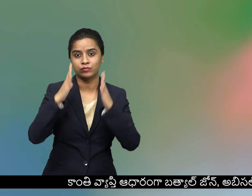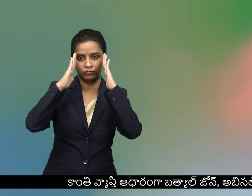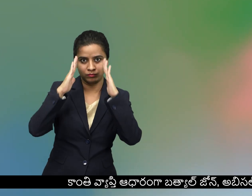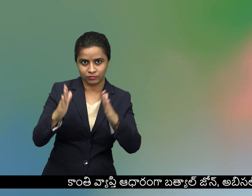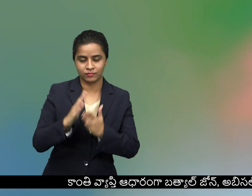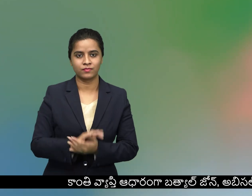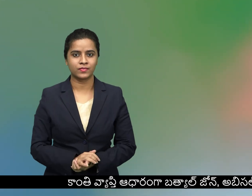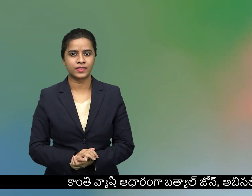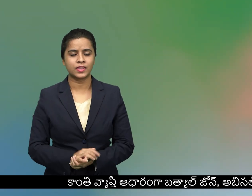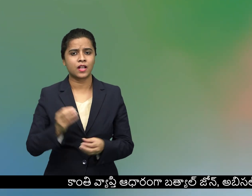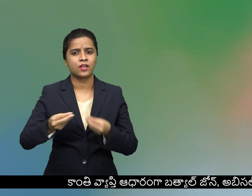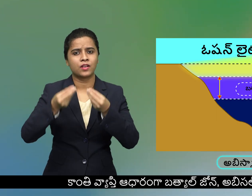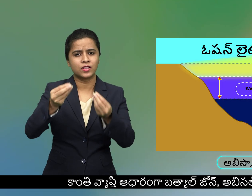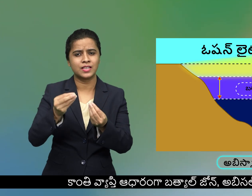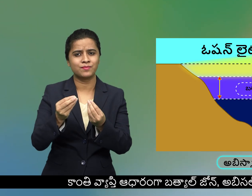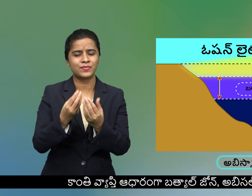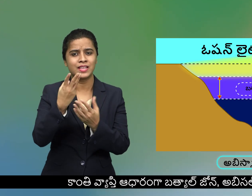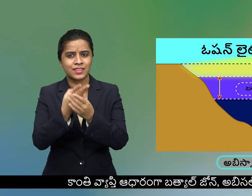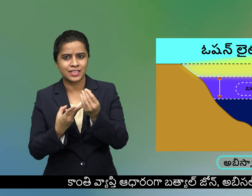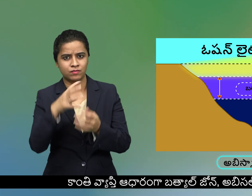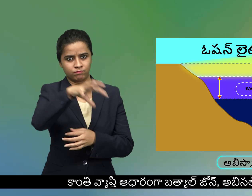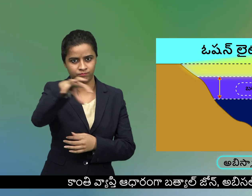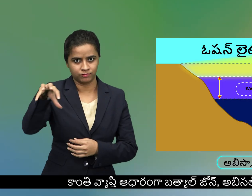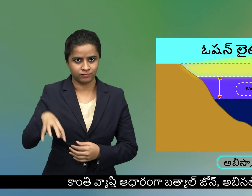కాంతి వ్యాప్తి ఆధారంగా